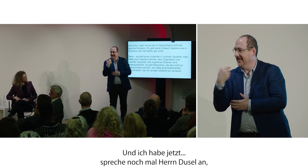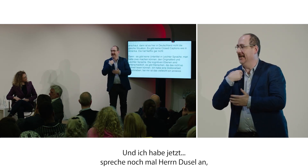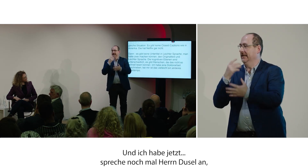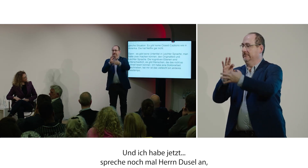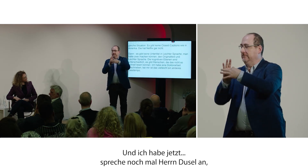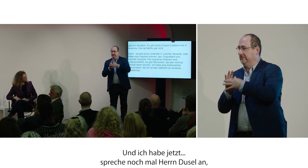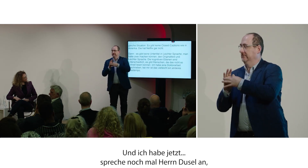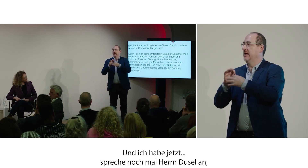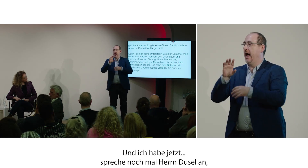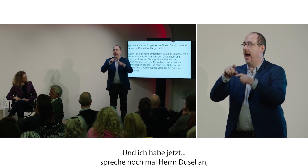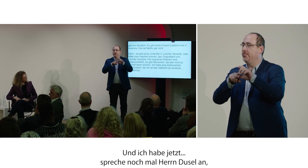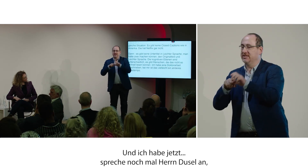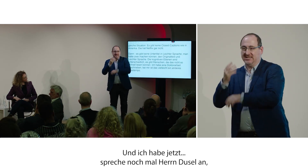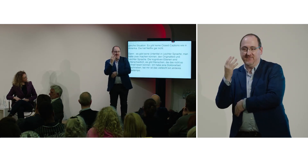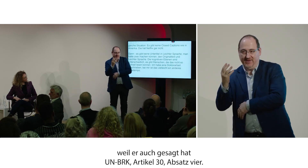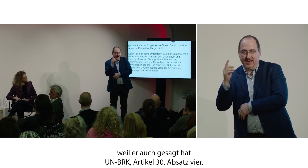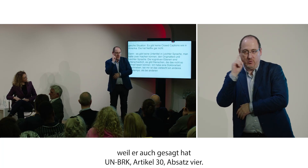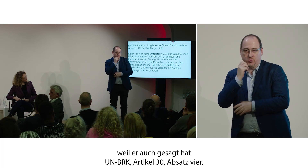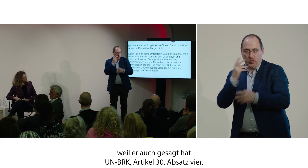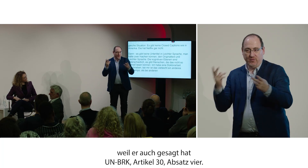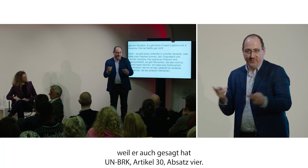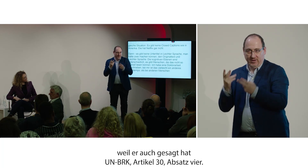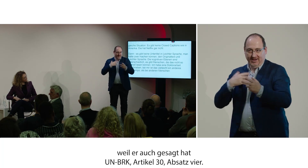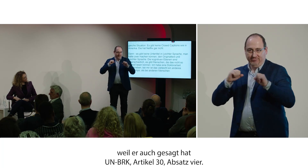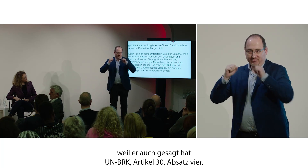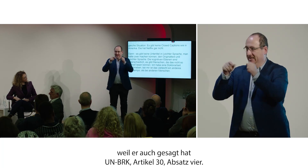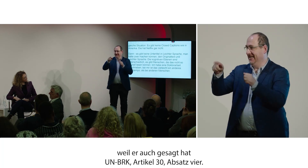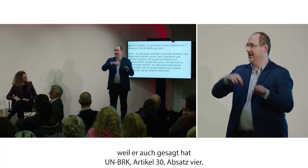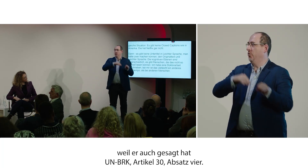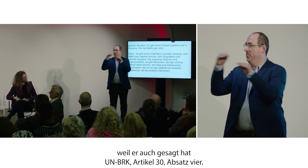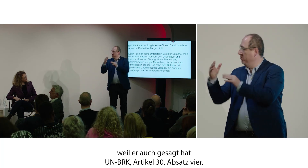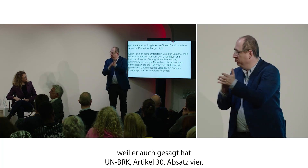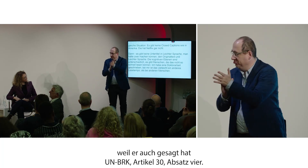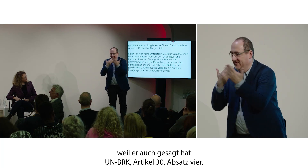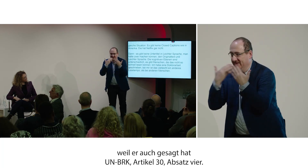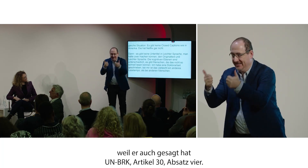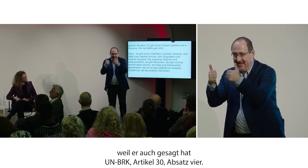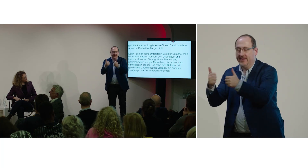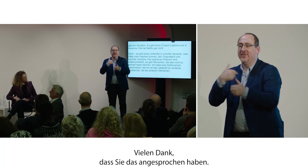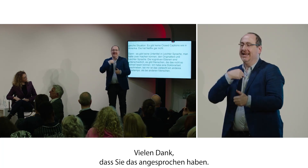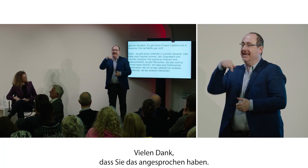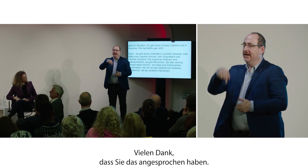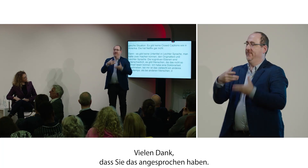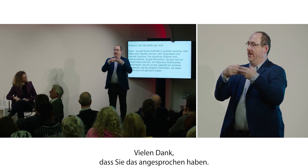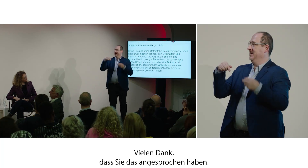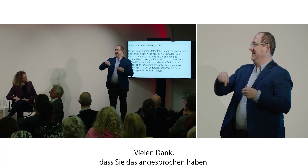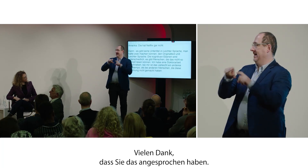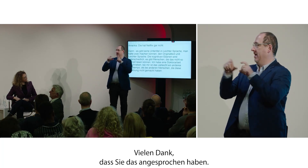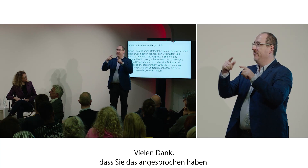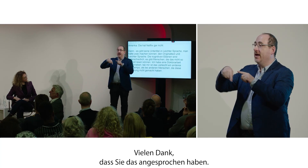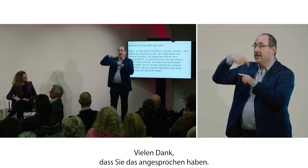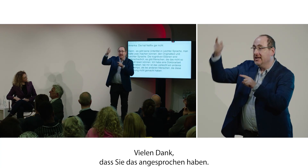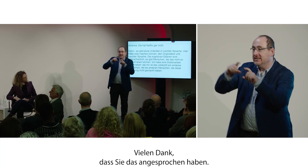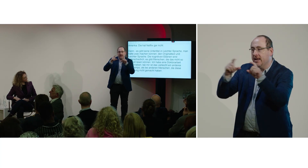jetzt, spreche nochmal Herrn Dusel an, weil er ja auch gesagt hat, UN-BRK, Artikel 30, Absatz 4, vielen Dank, dass Sie das